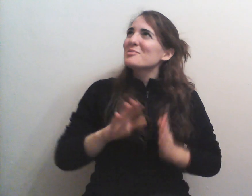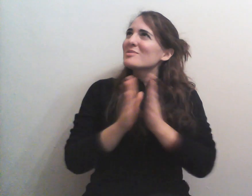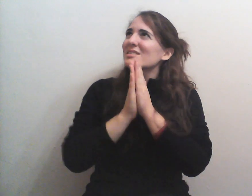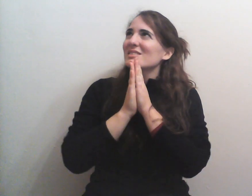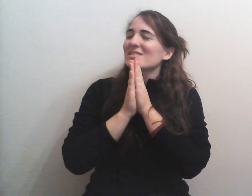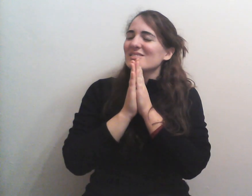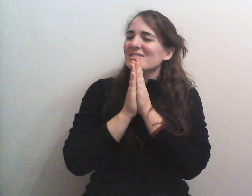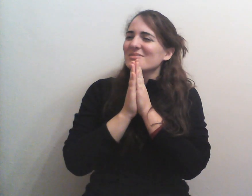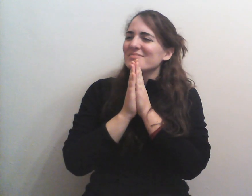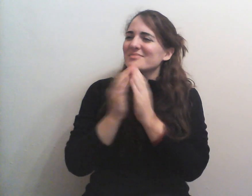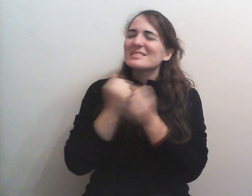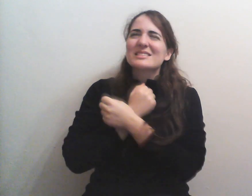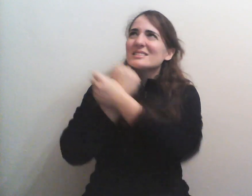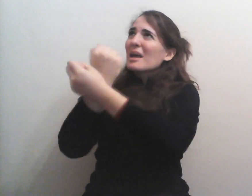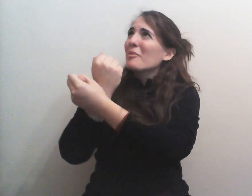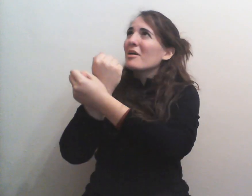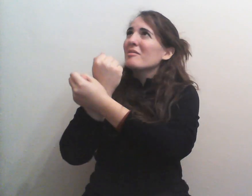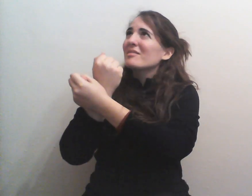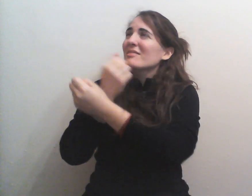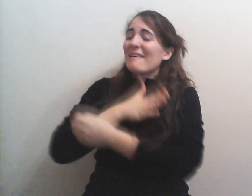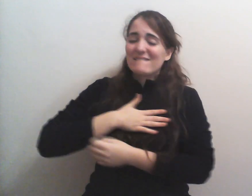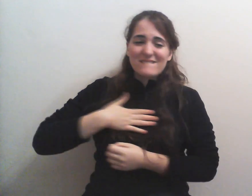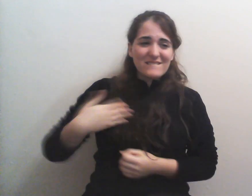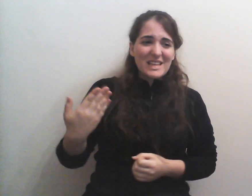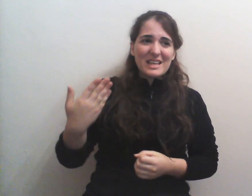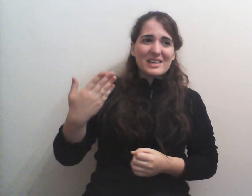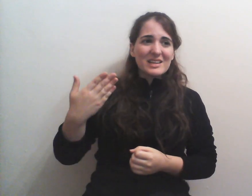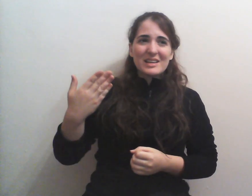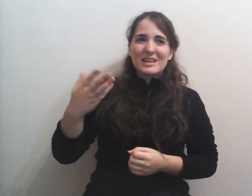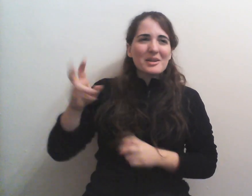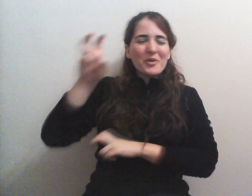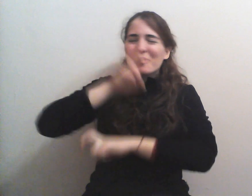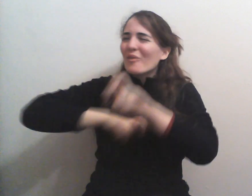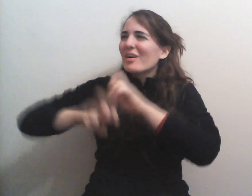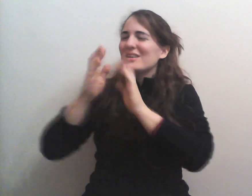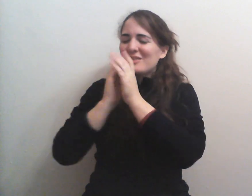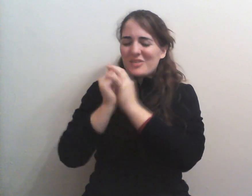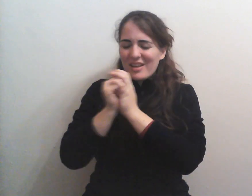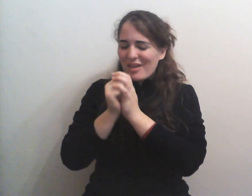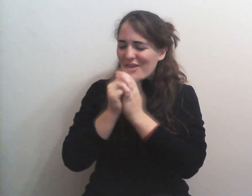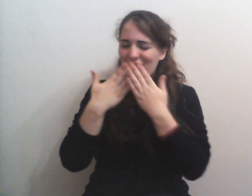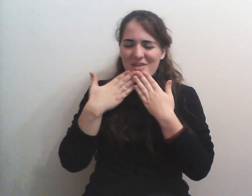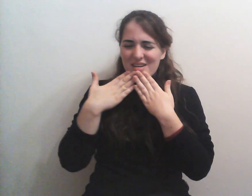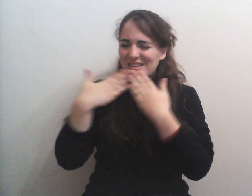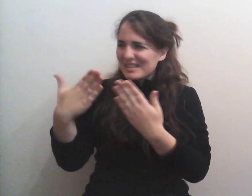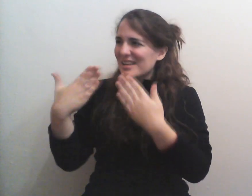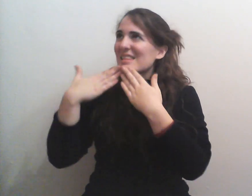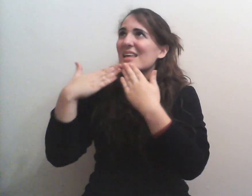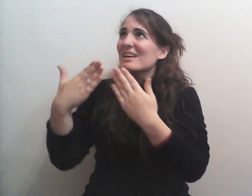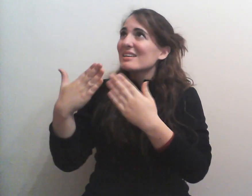Te amamos, Señor. Y queremos en estos momentos seguir buscándote en oración. Te amamos y sacamos alegría del